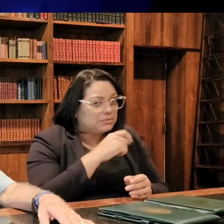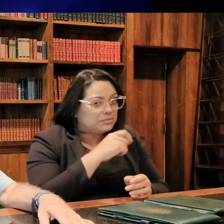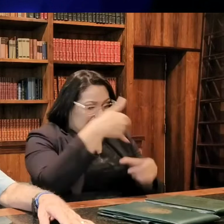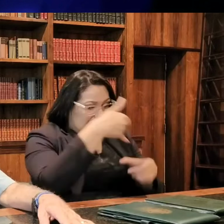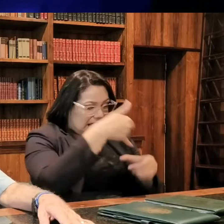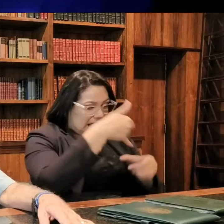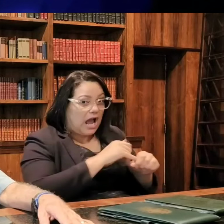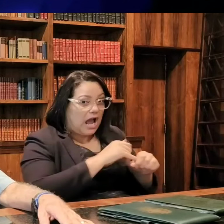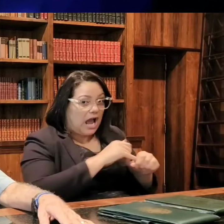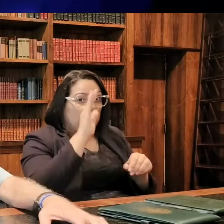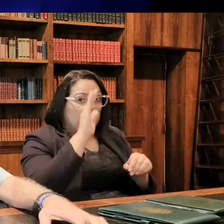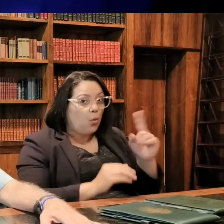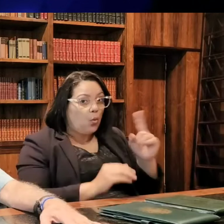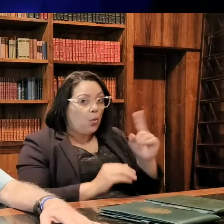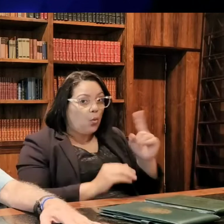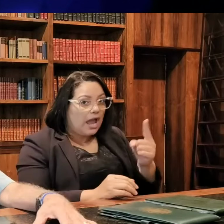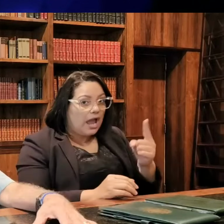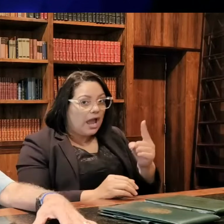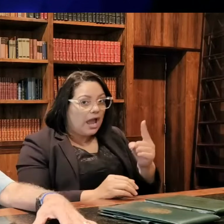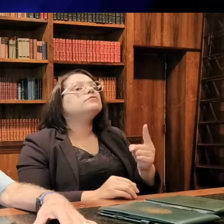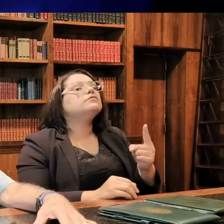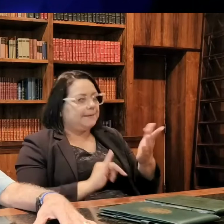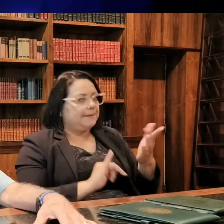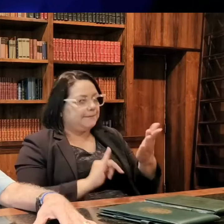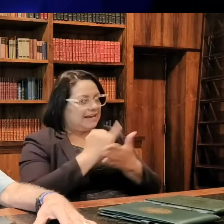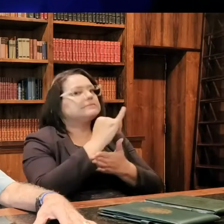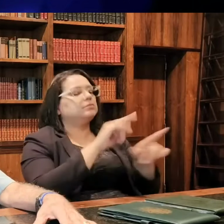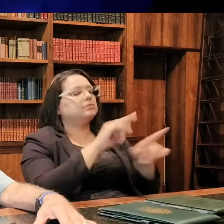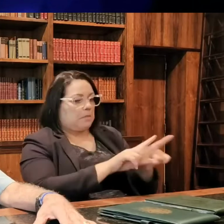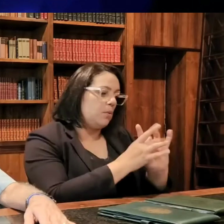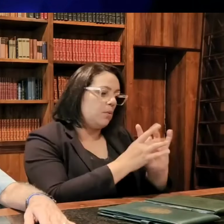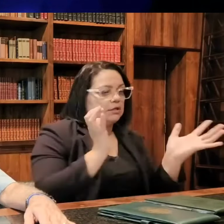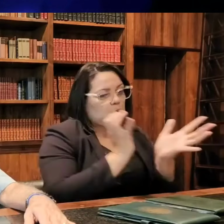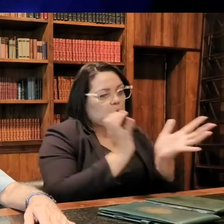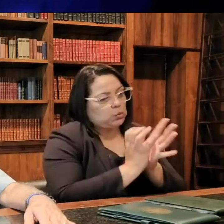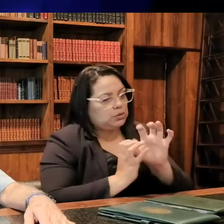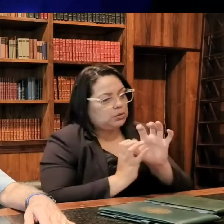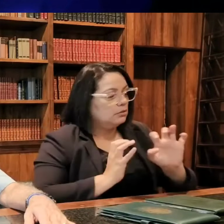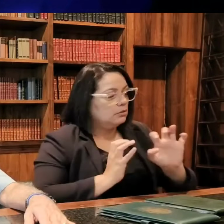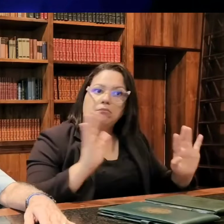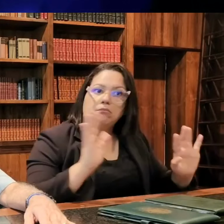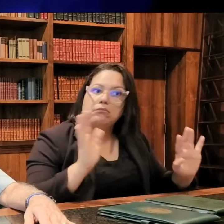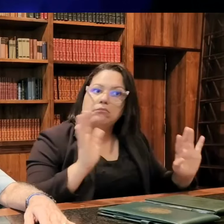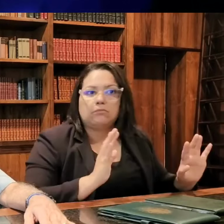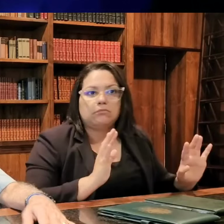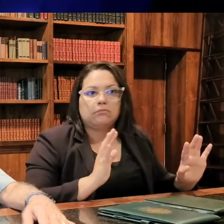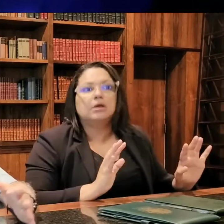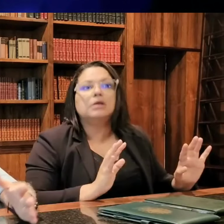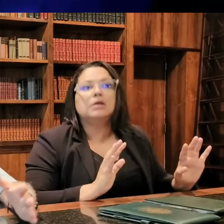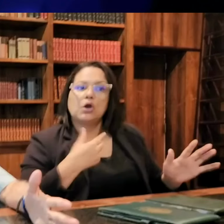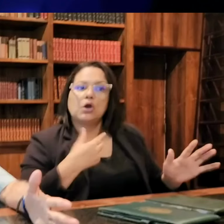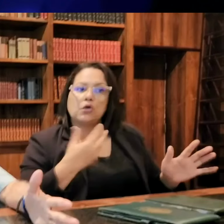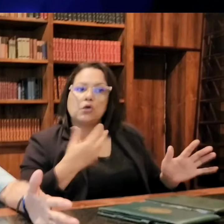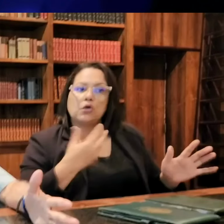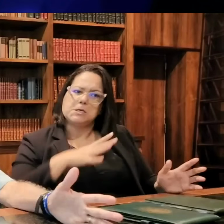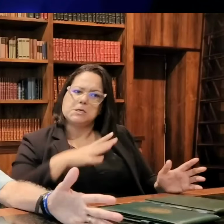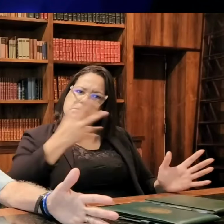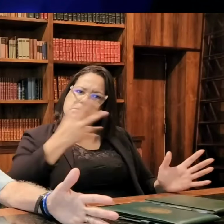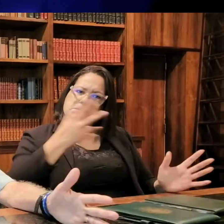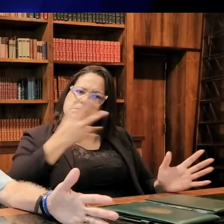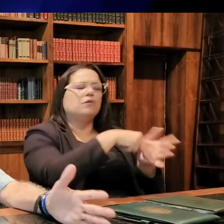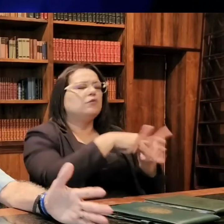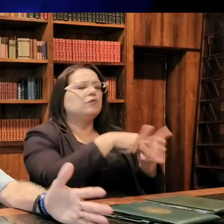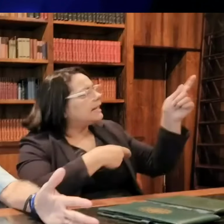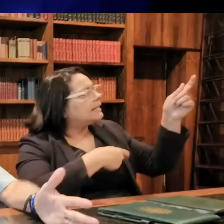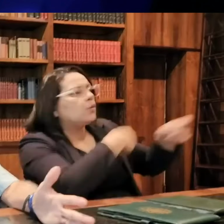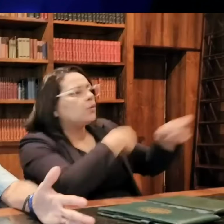com carinho e atenção, porque é sério isso aí. Continuemos. Vai Quero. apresentar os. Dei a minha vida por essa pátria.